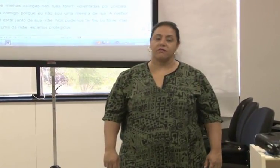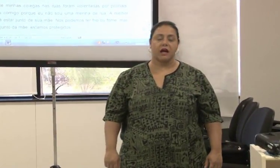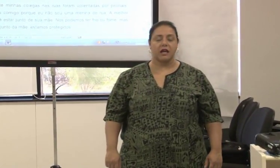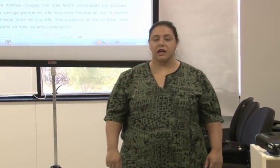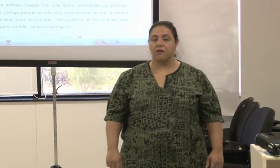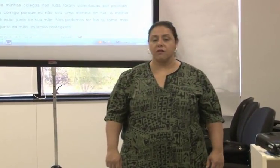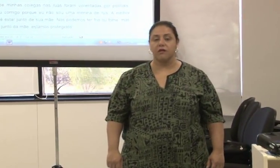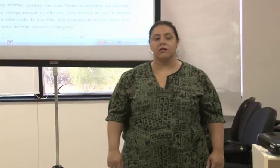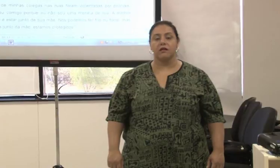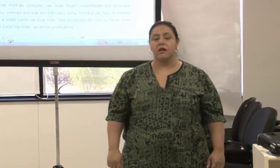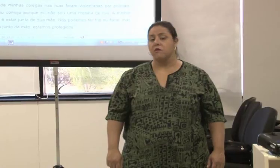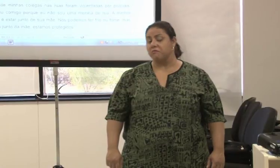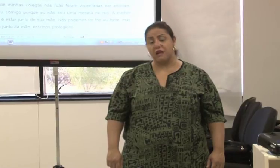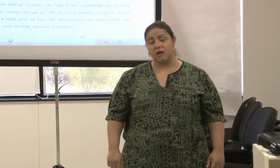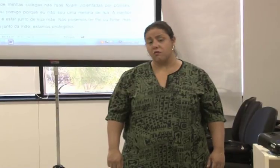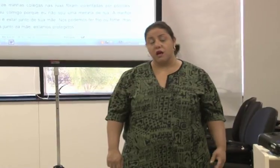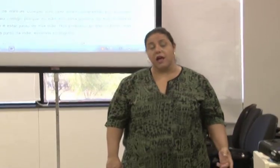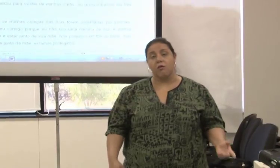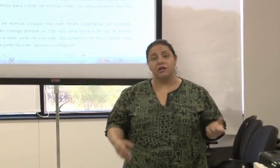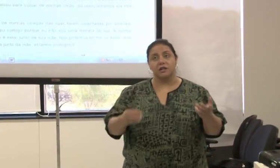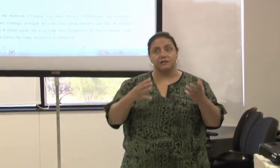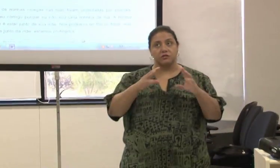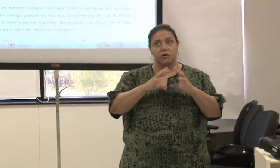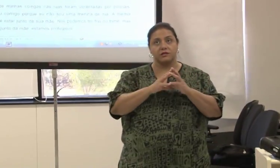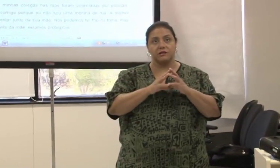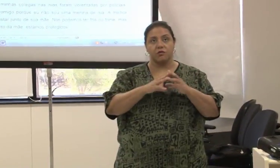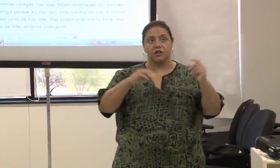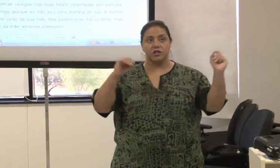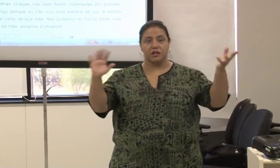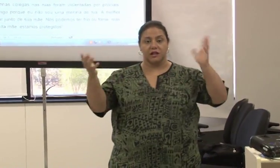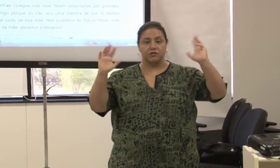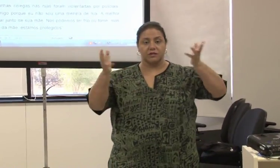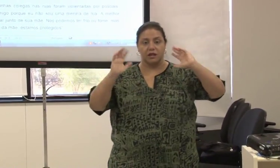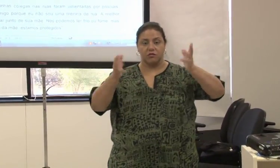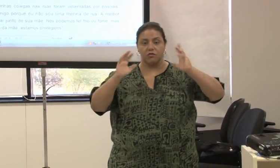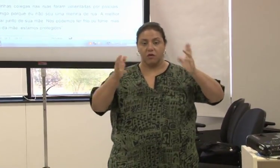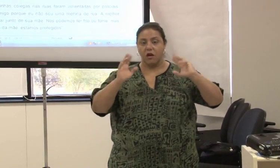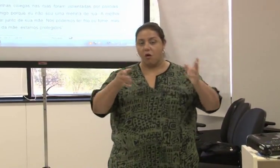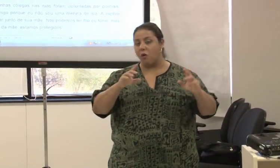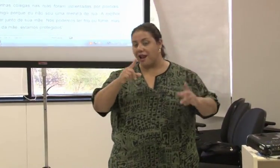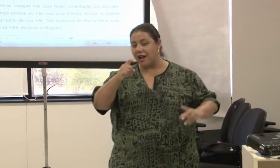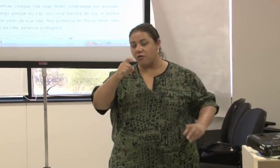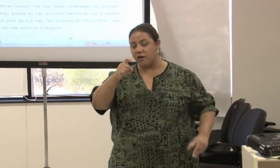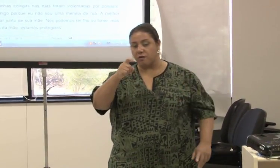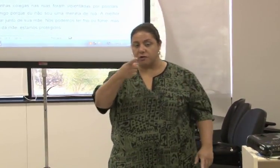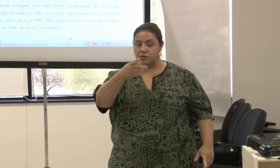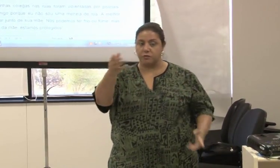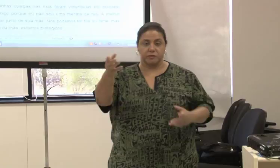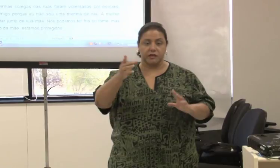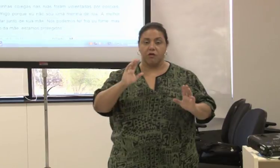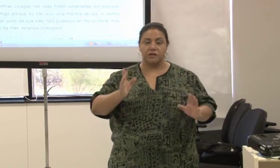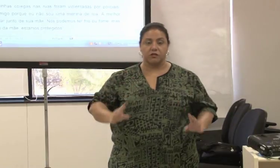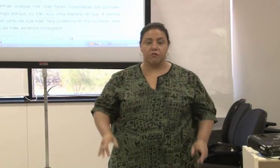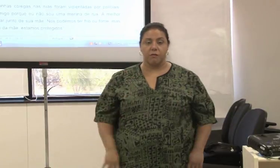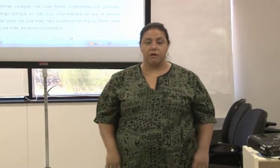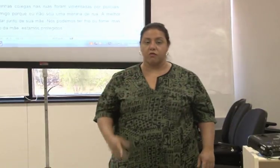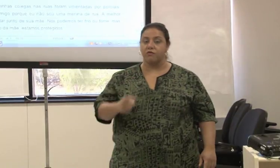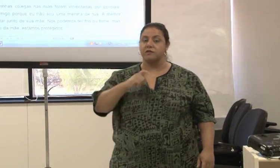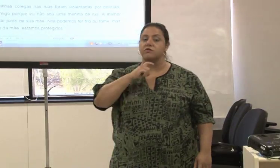Aí é um... Não, eu acho que essas coisas, assim, quando a gente está traduzindo, olhar no dedo da pessoa, por exemplo, você está conversando com o Pepeu, ver se o dedo